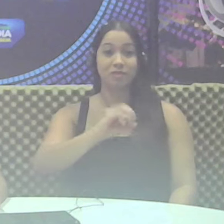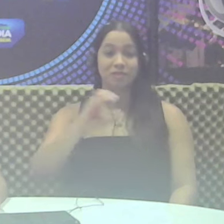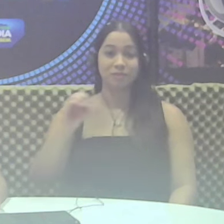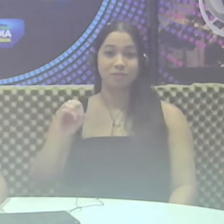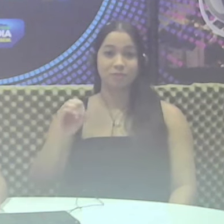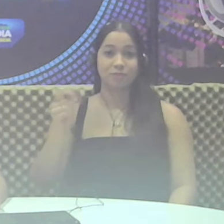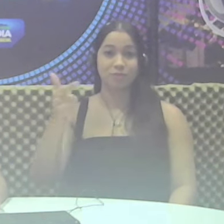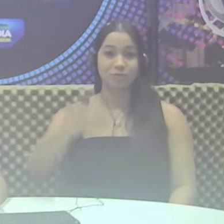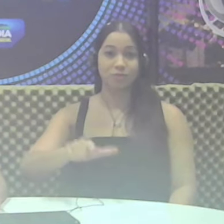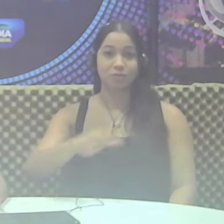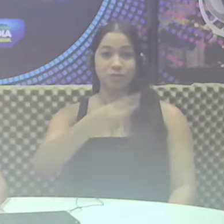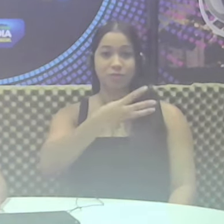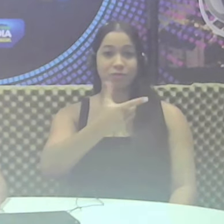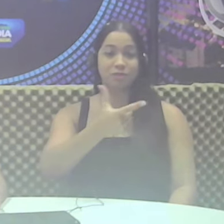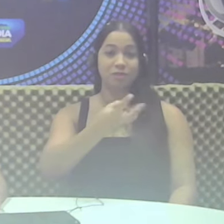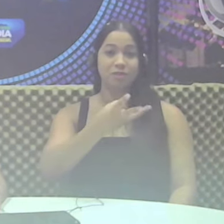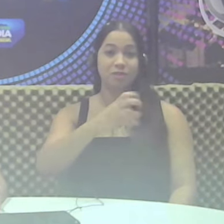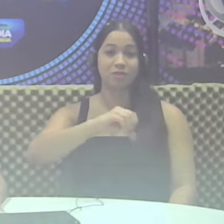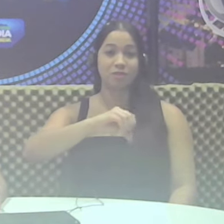3239-2800.